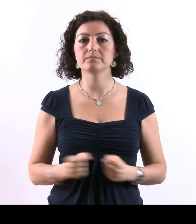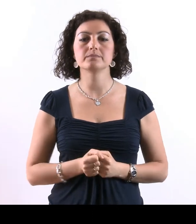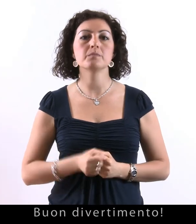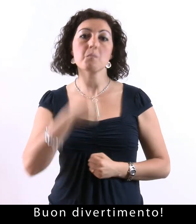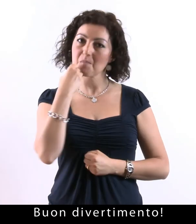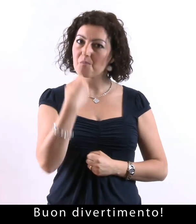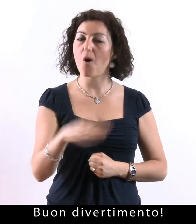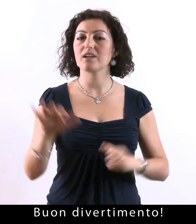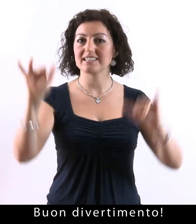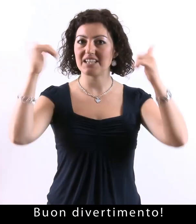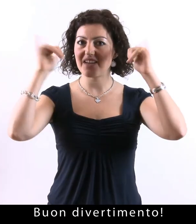Buon divertimento!